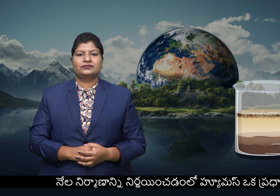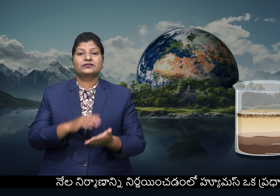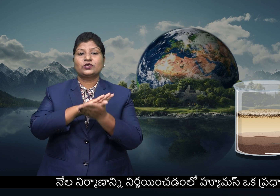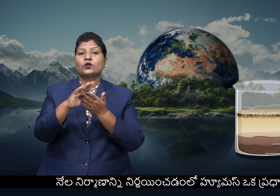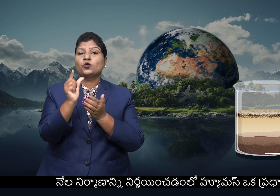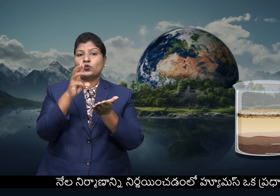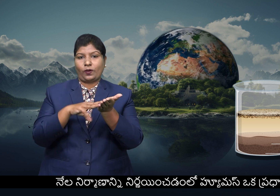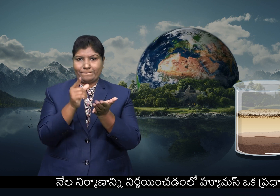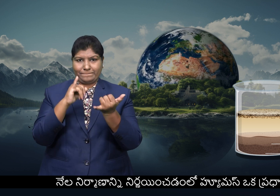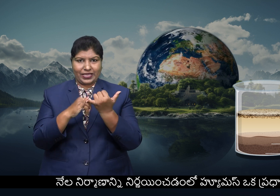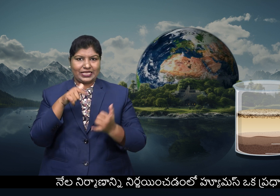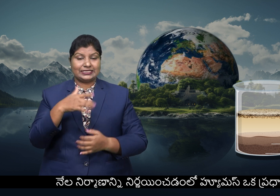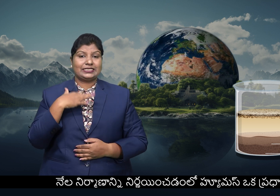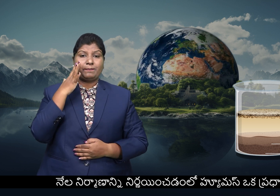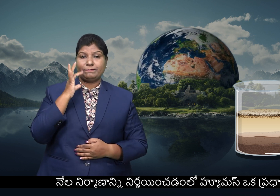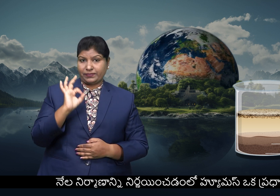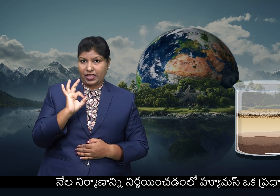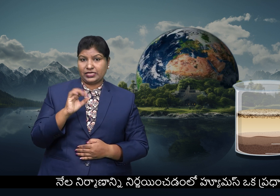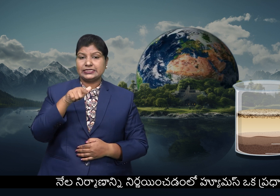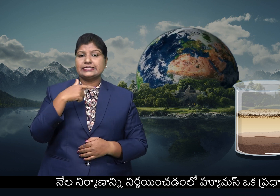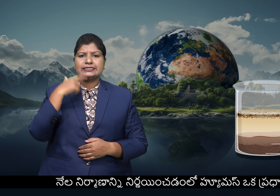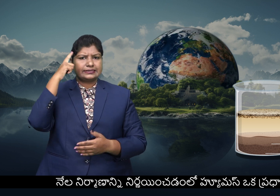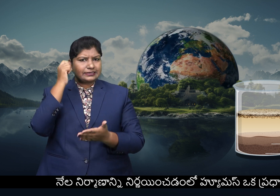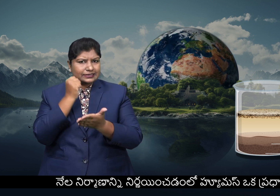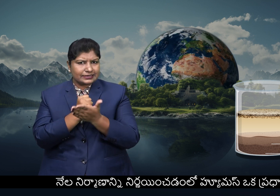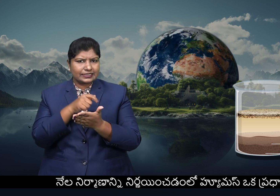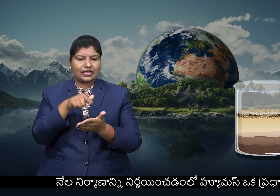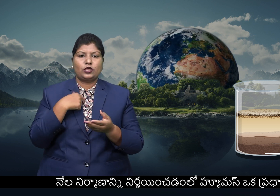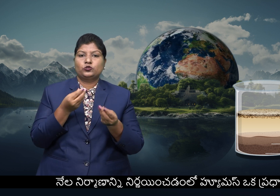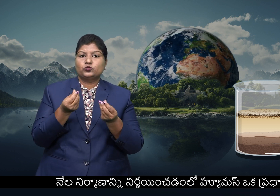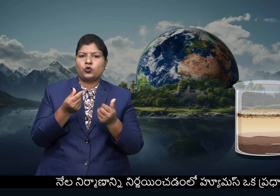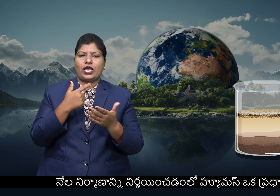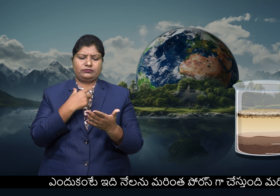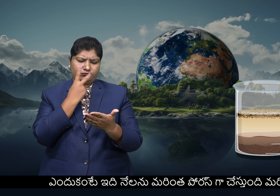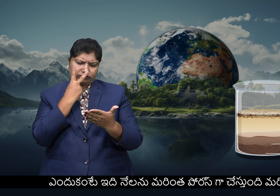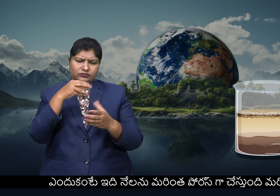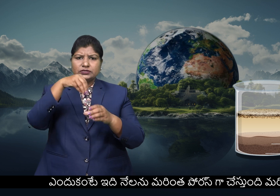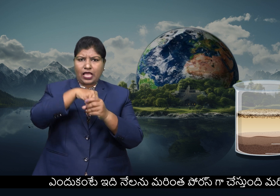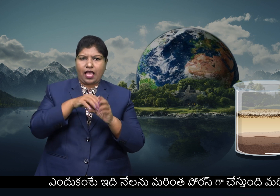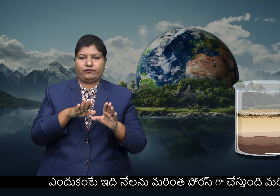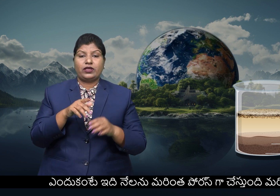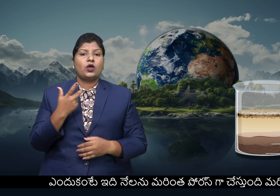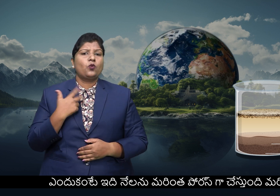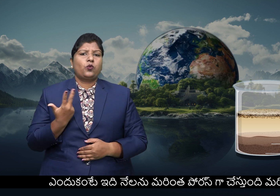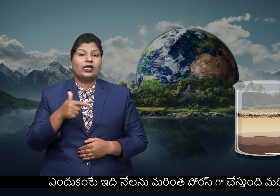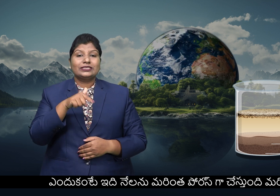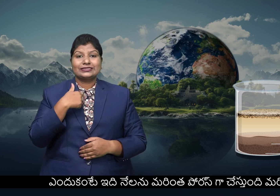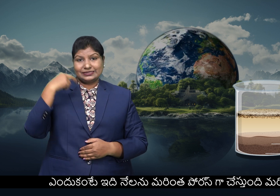నేల నిర్మాణాన్ని నిర్ణయించడంలో హ్యూమస్ ఒక ప్రధాన కారకం, ఎందుకంటే ఇది నేలను